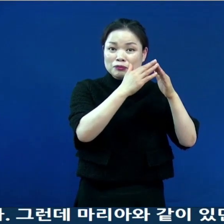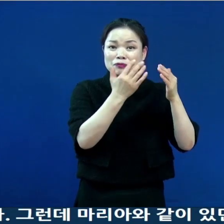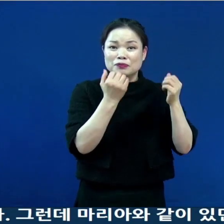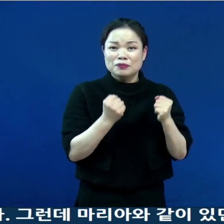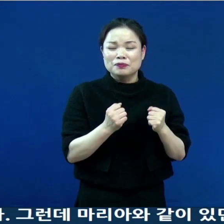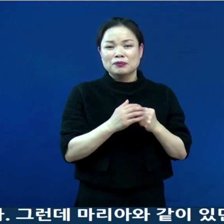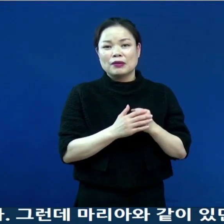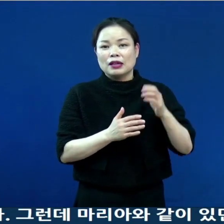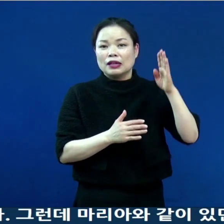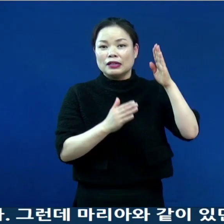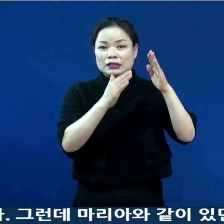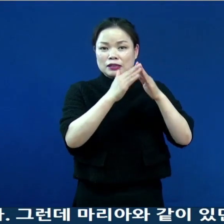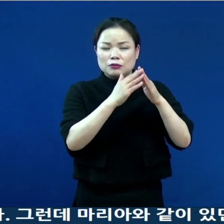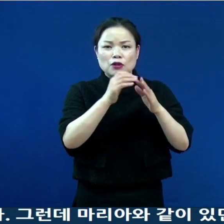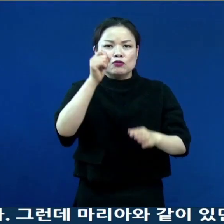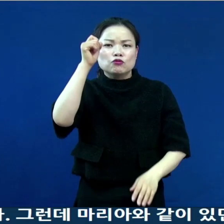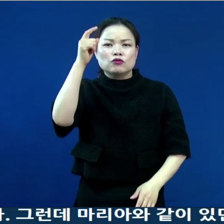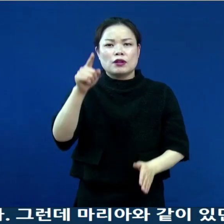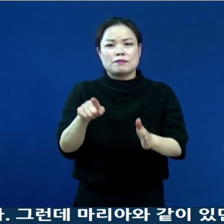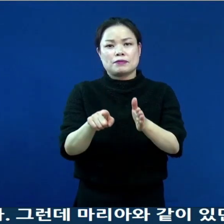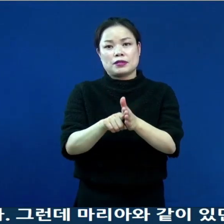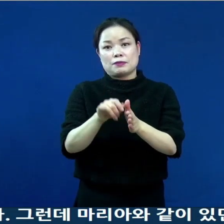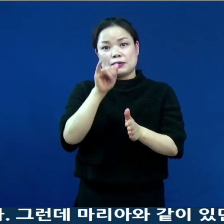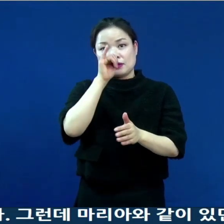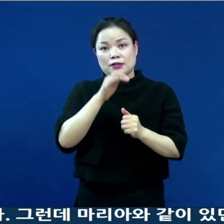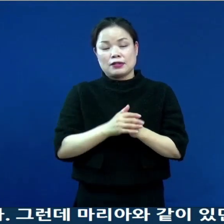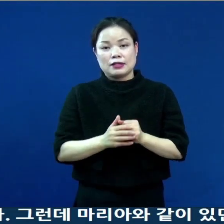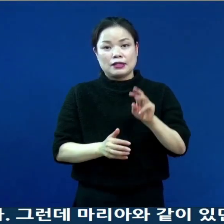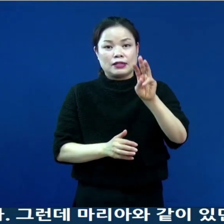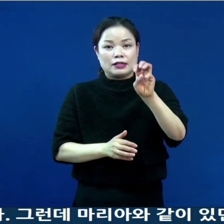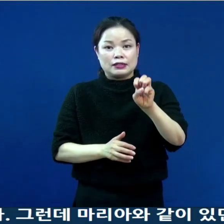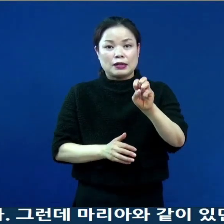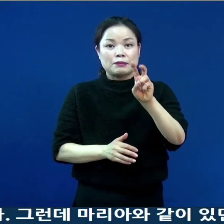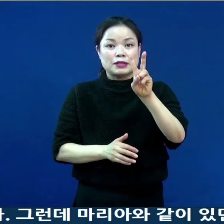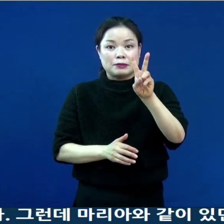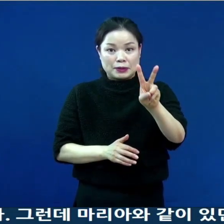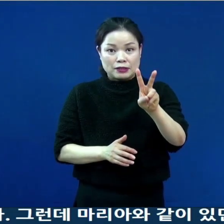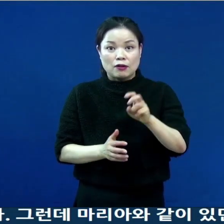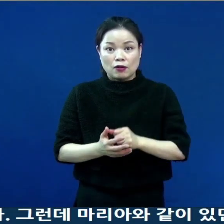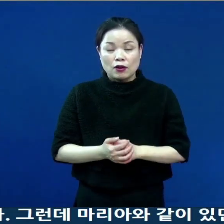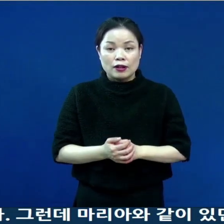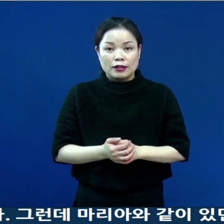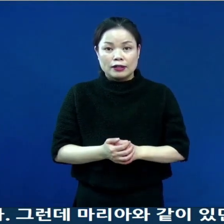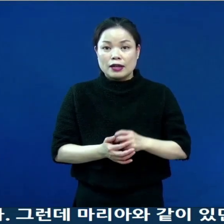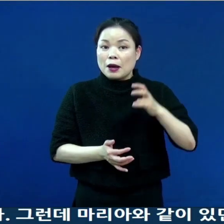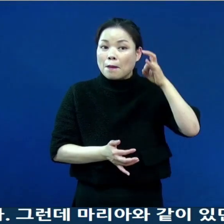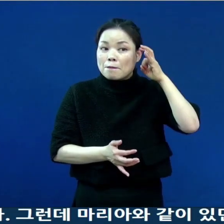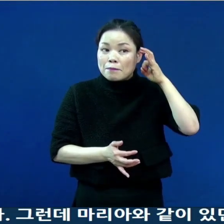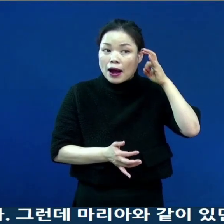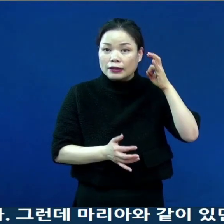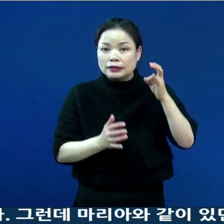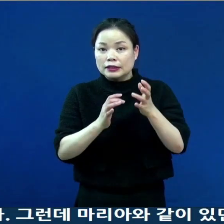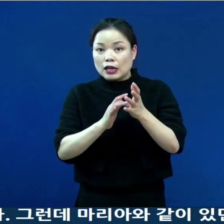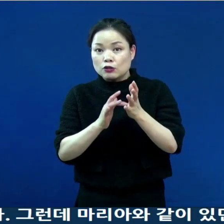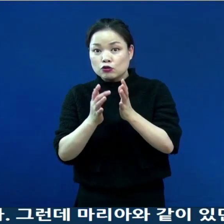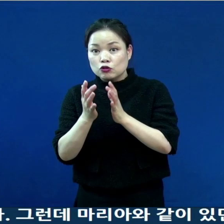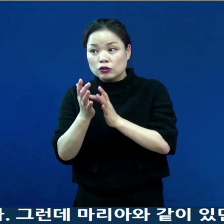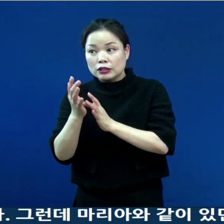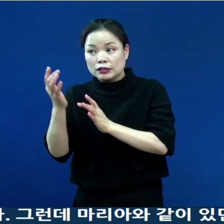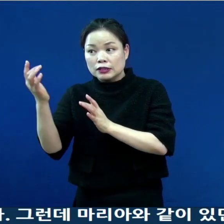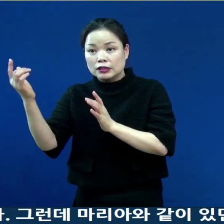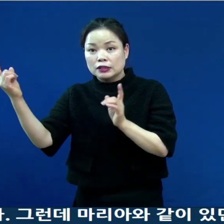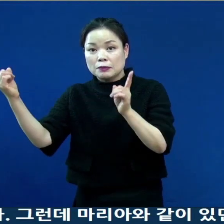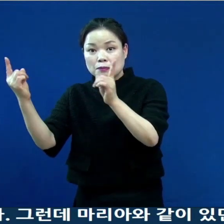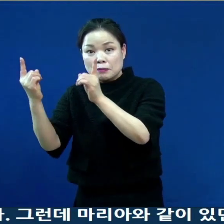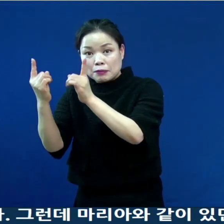그 집순이 마리아에게 위대한 믿음이 있습니다. 32절 제가 읽습니다. 마리아가 예수 계신